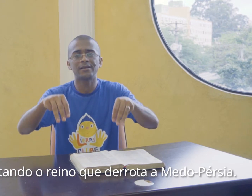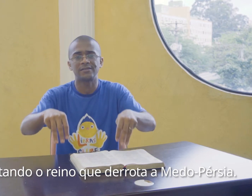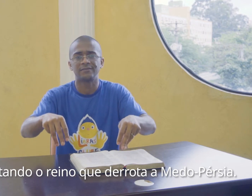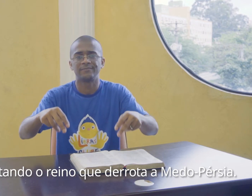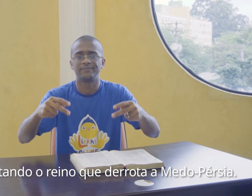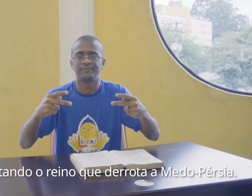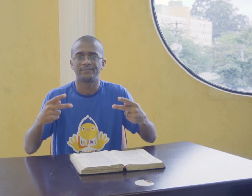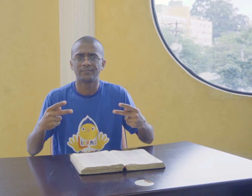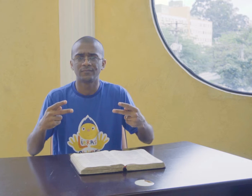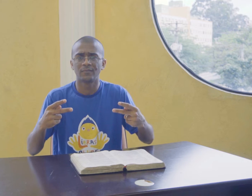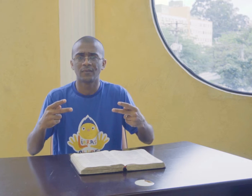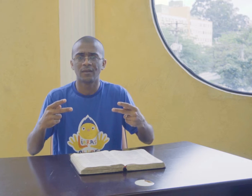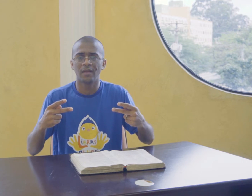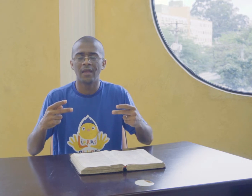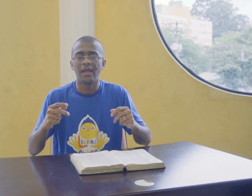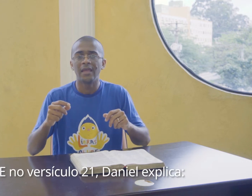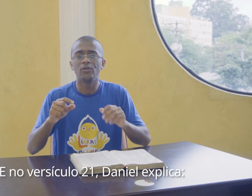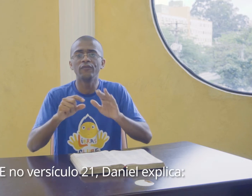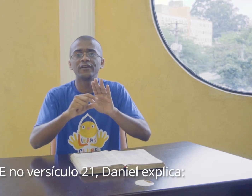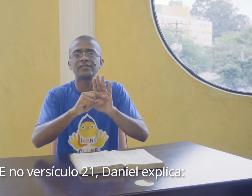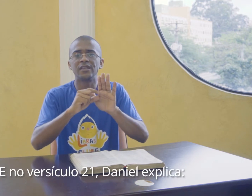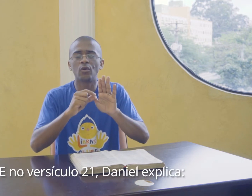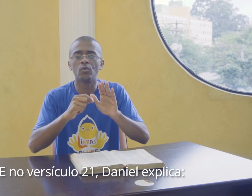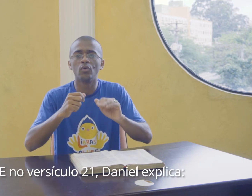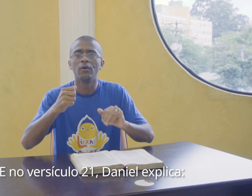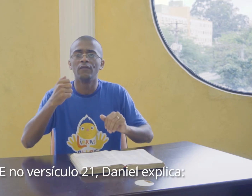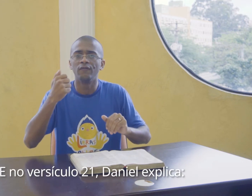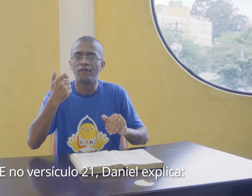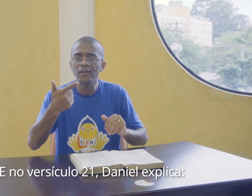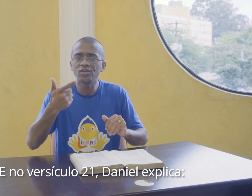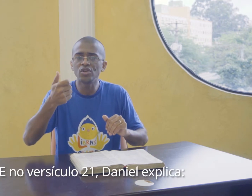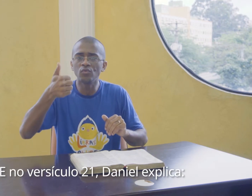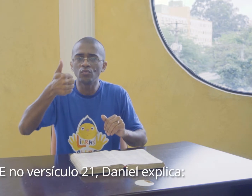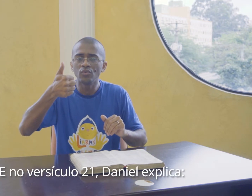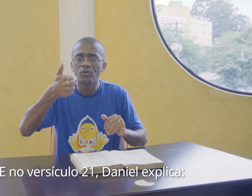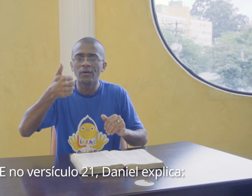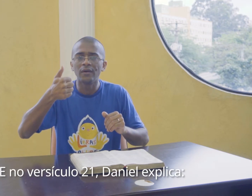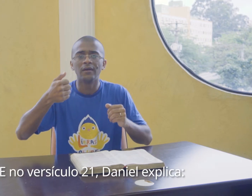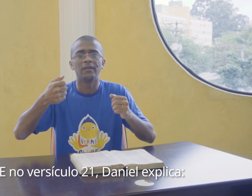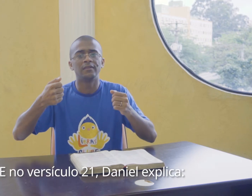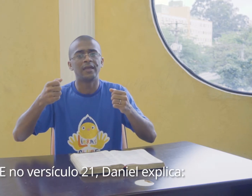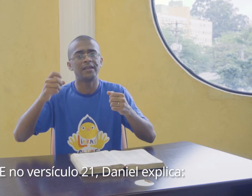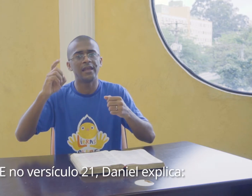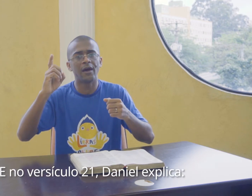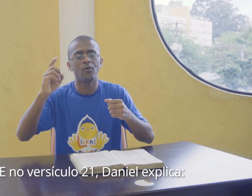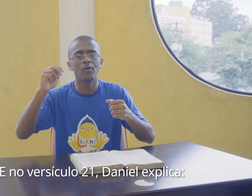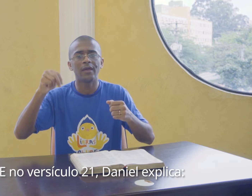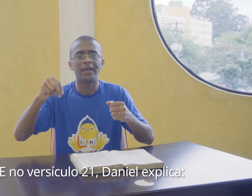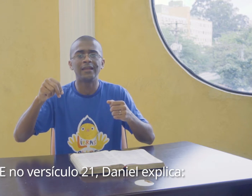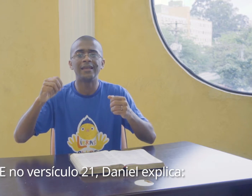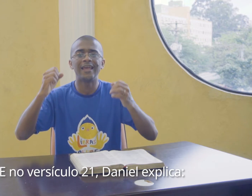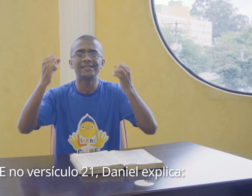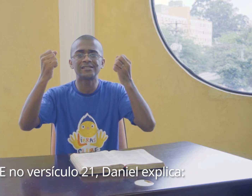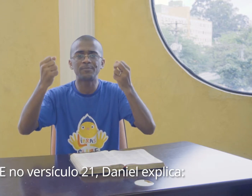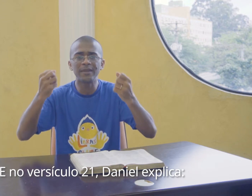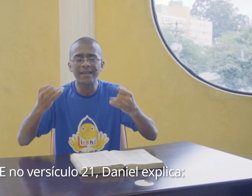Medo-Pérsia. E no versículo 21, Daniel, ele